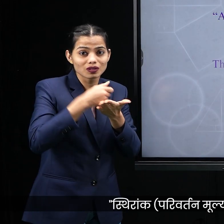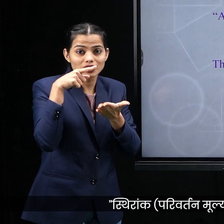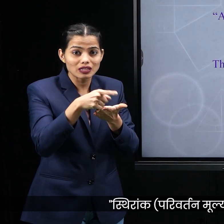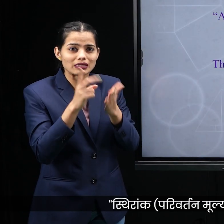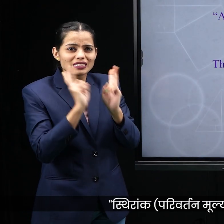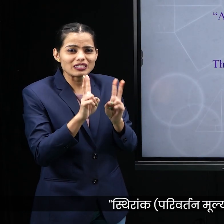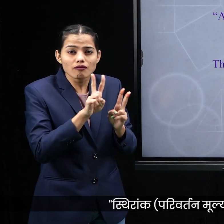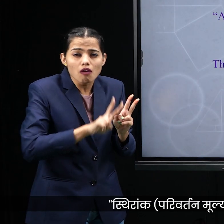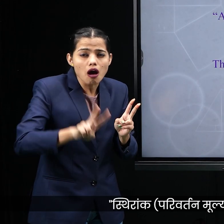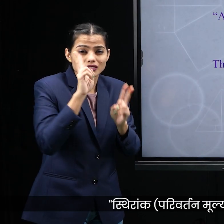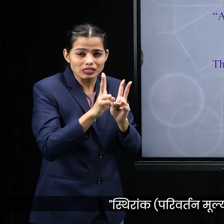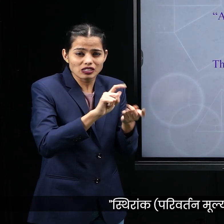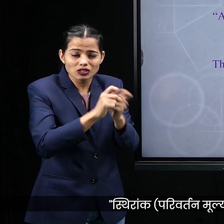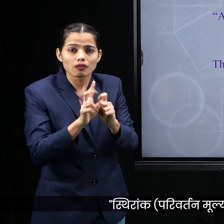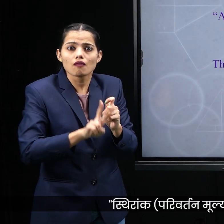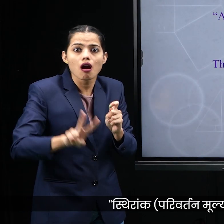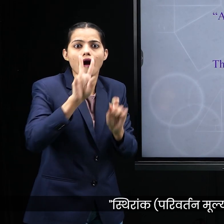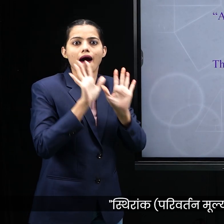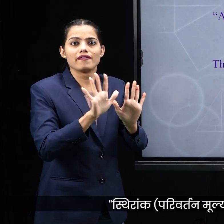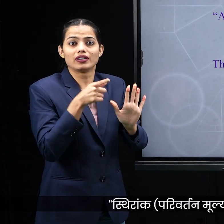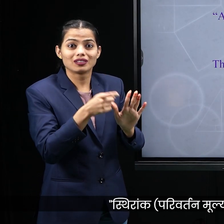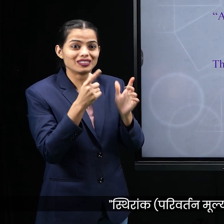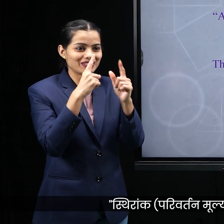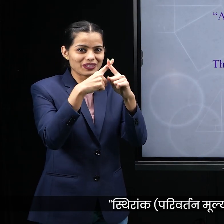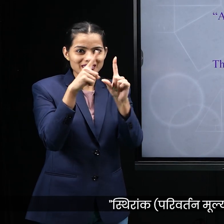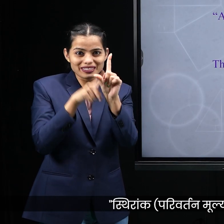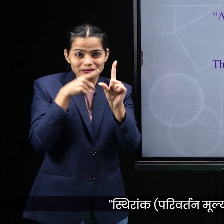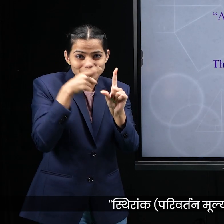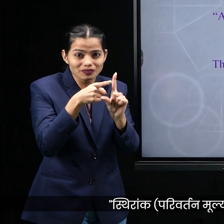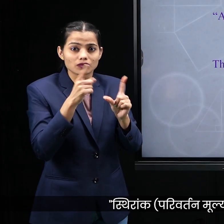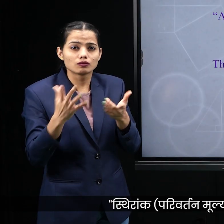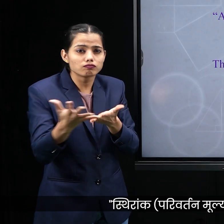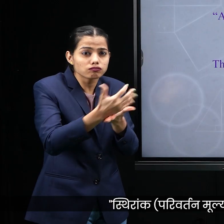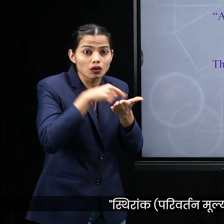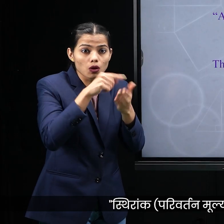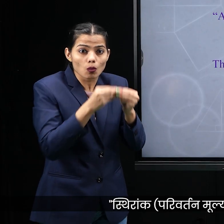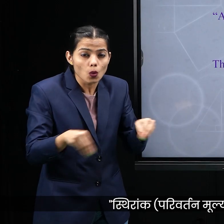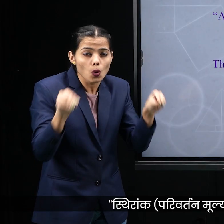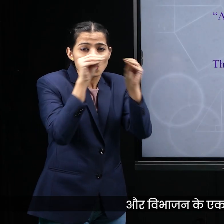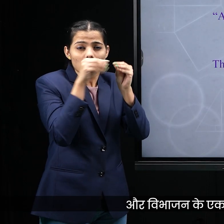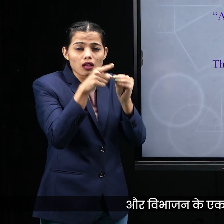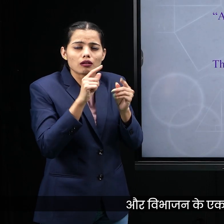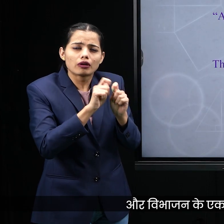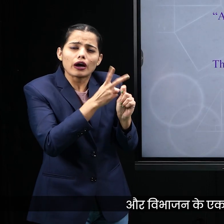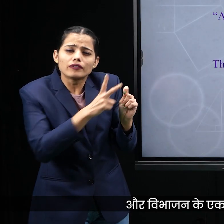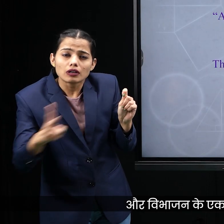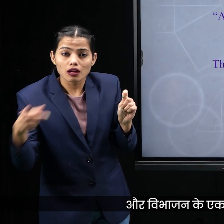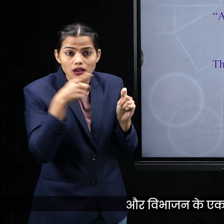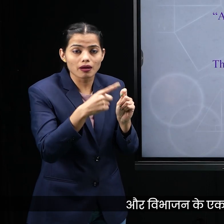स्थिरांक परिवर्तन मूल्य नहीं और चर का एक संग्रह जोड़, घटाव, गुणा और विभाजन के एक